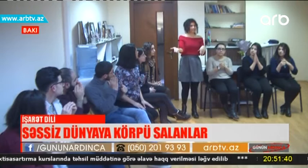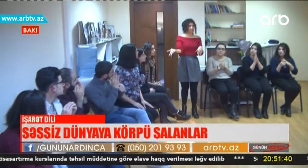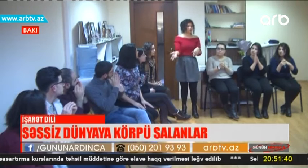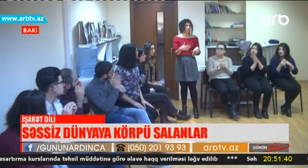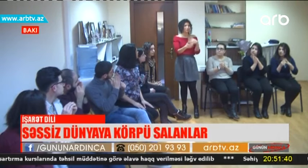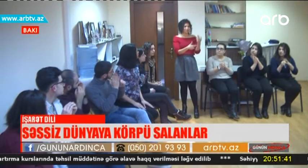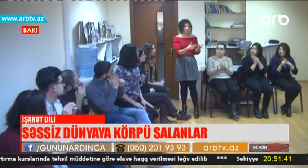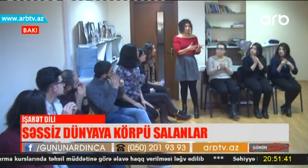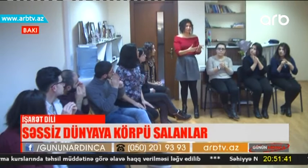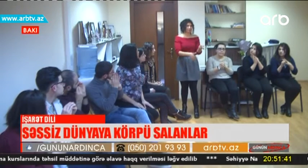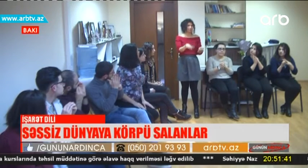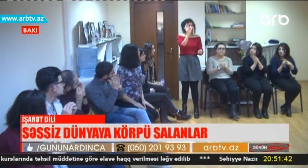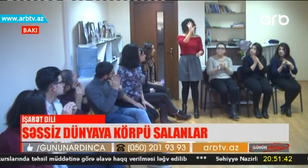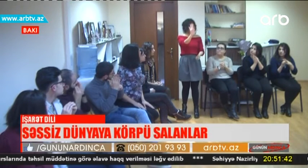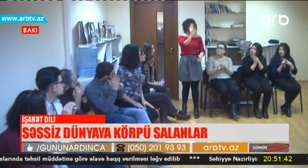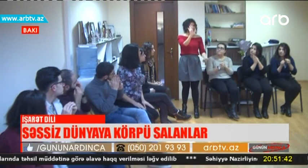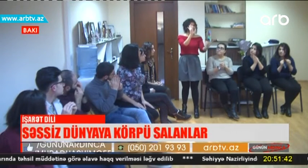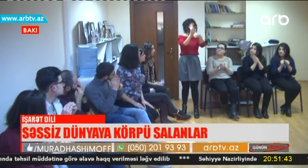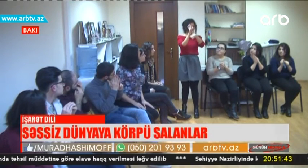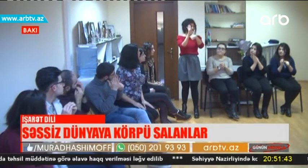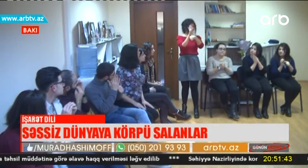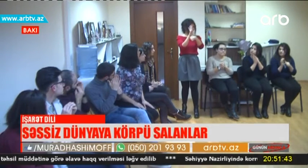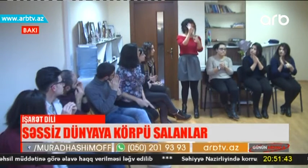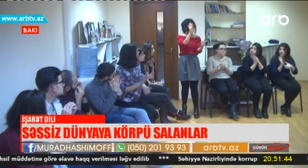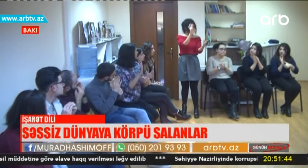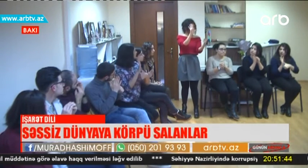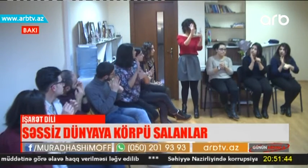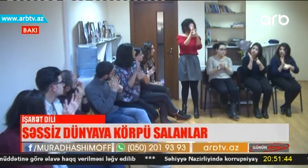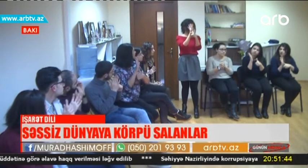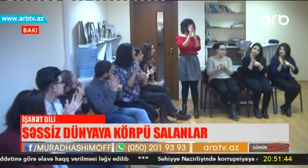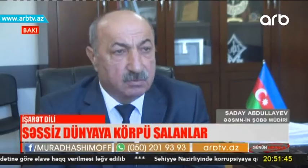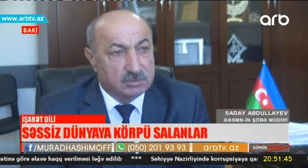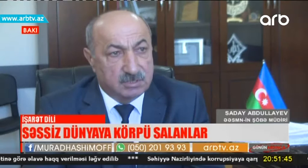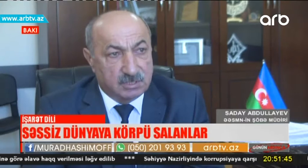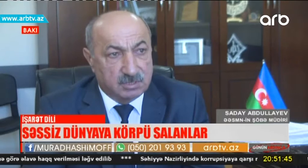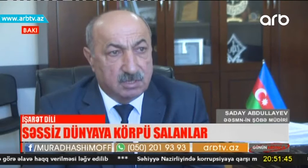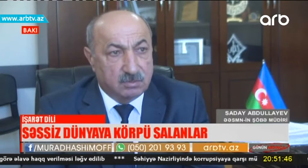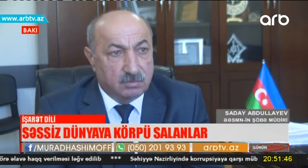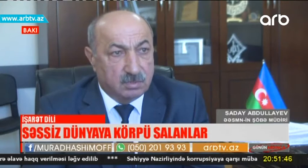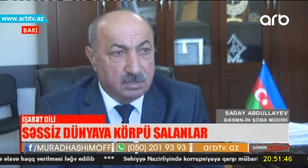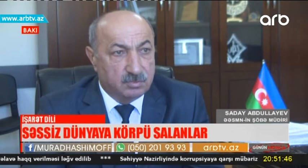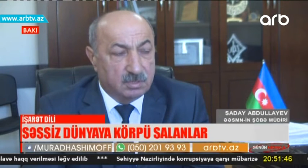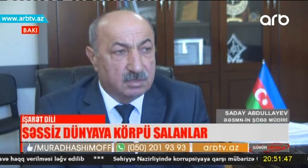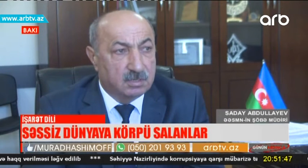iştirak etmir. Eşitmə və nitq məhdudiyyəti olan şəxslərin qeydiyyat qaydaları da eynidir. 18 yaşına qədər olduqları müddətdə